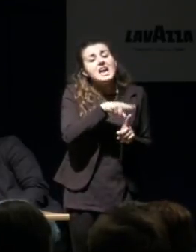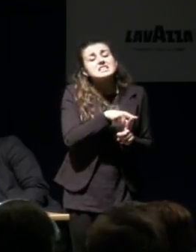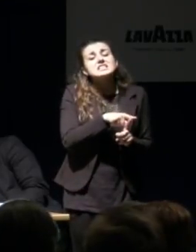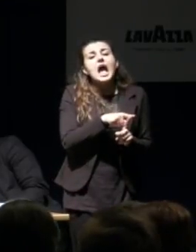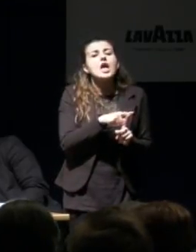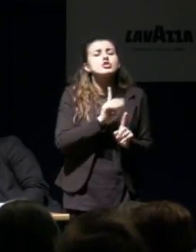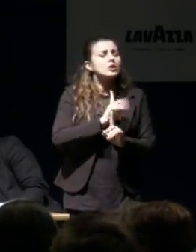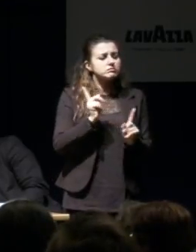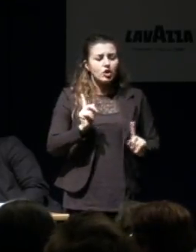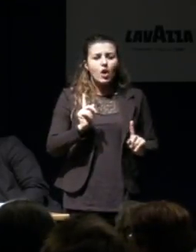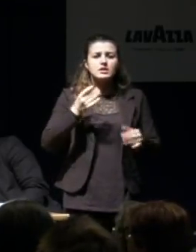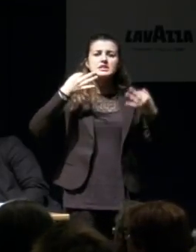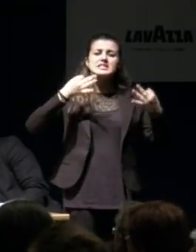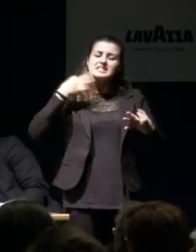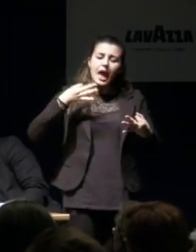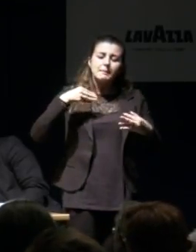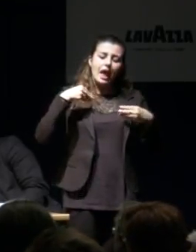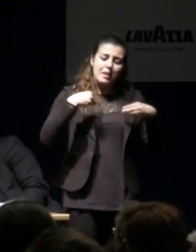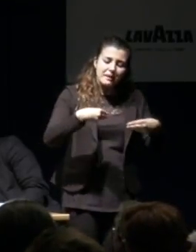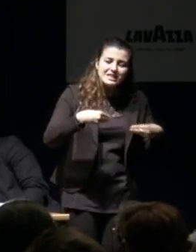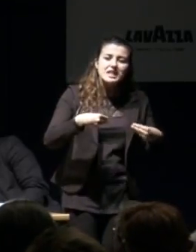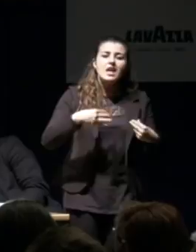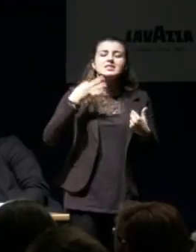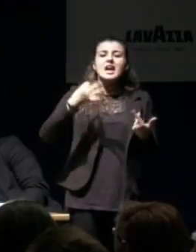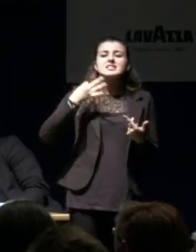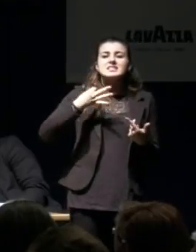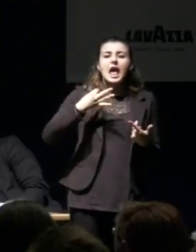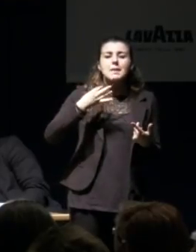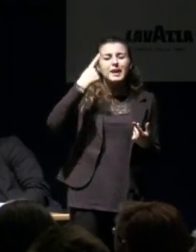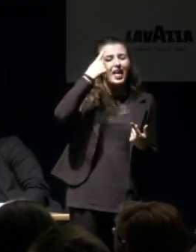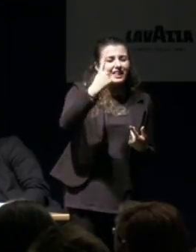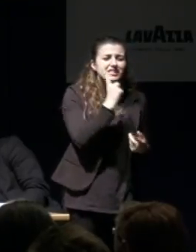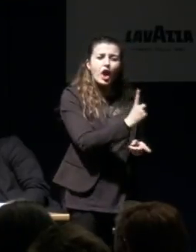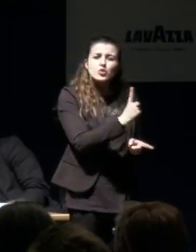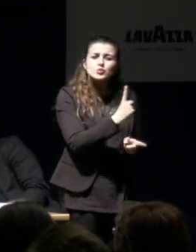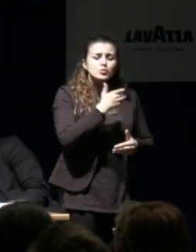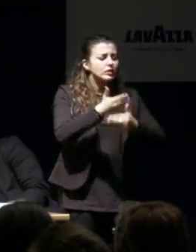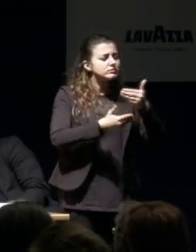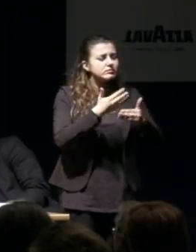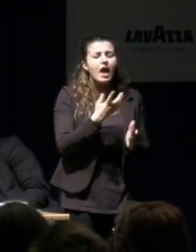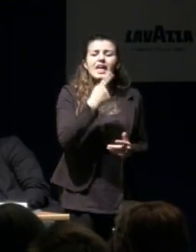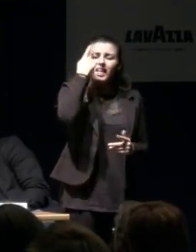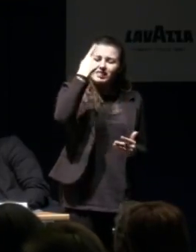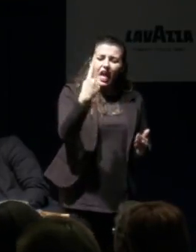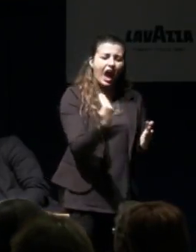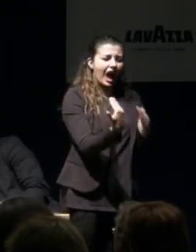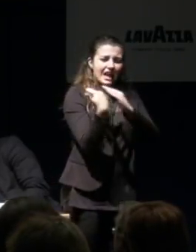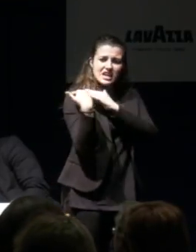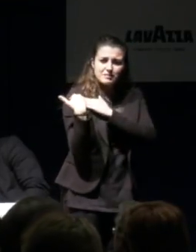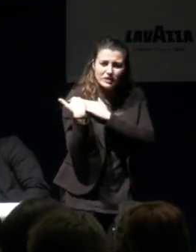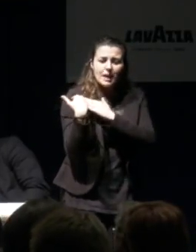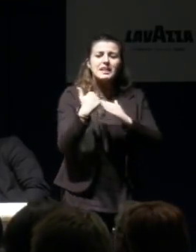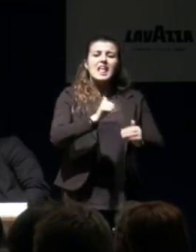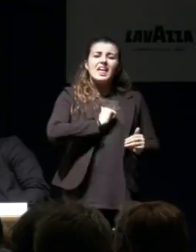lui era sempre presente a un ha un'idea della responsabilità individuale